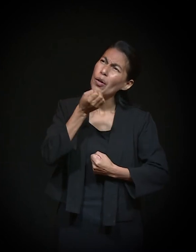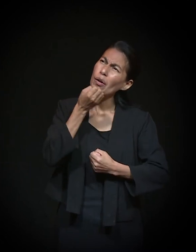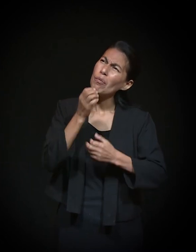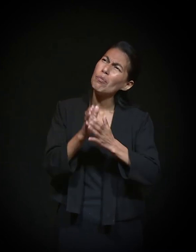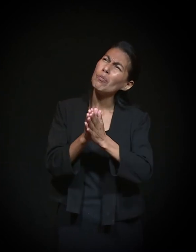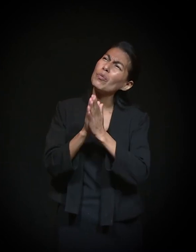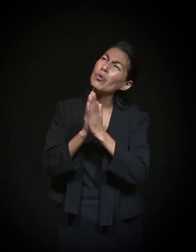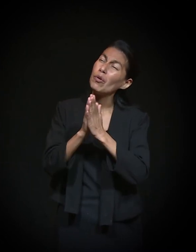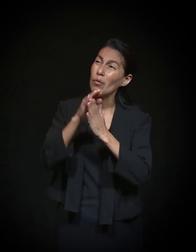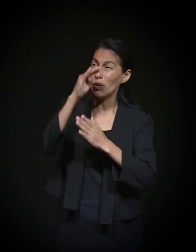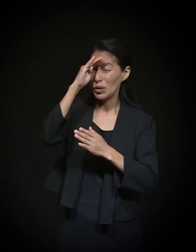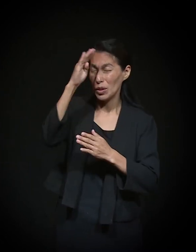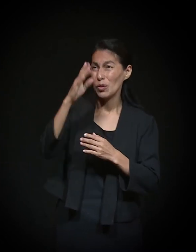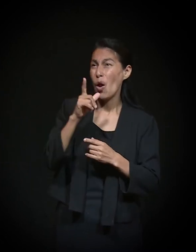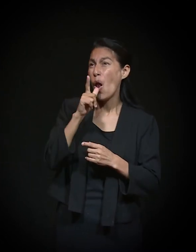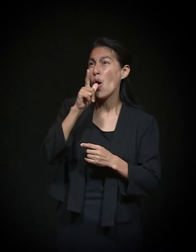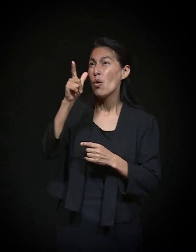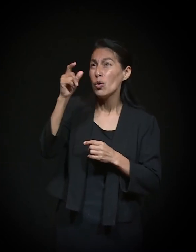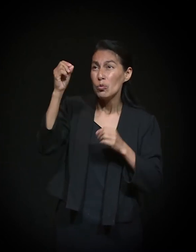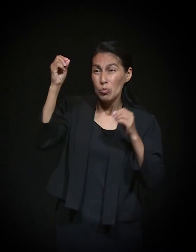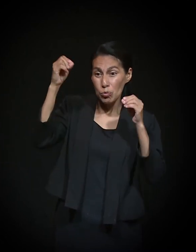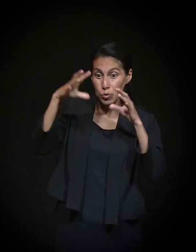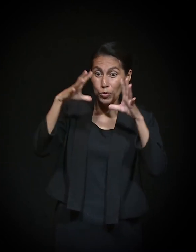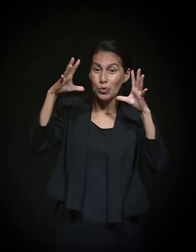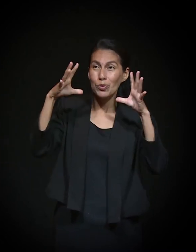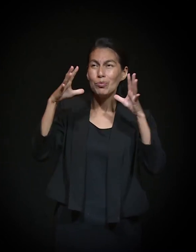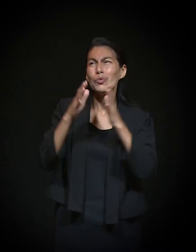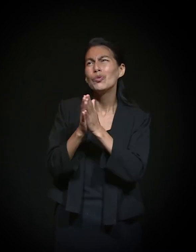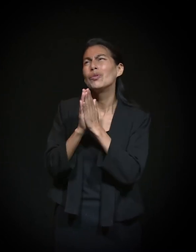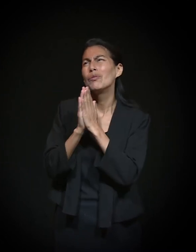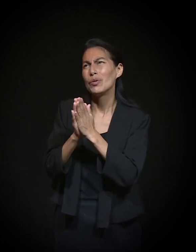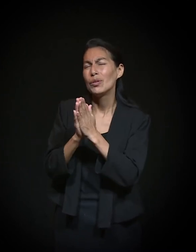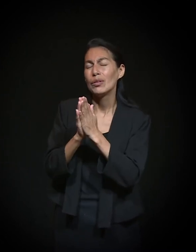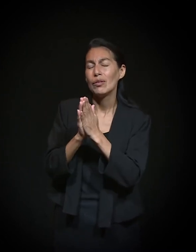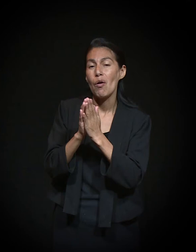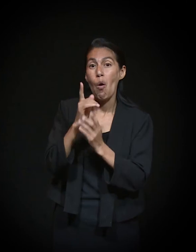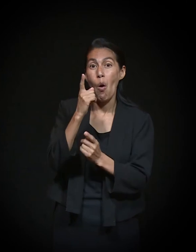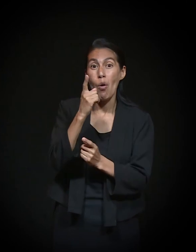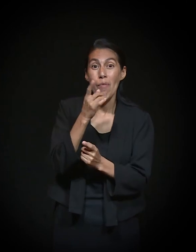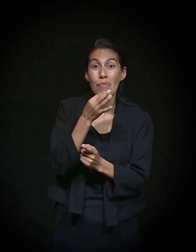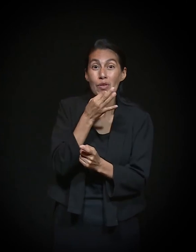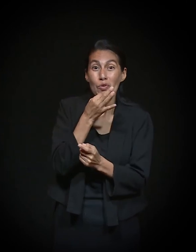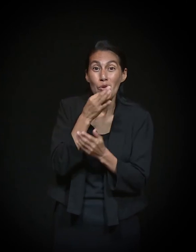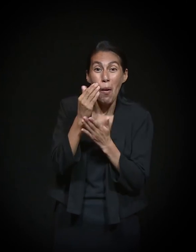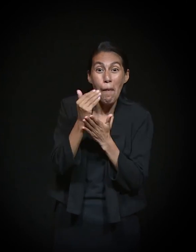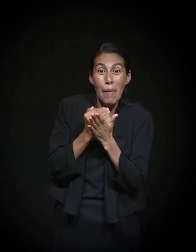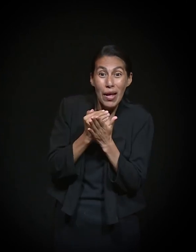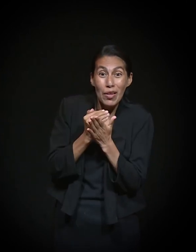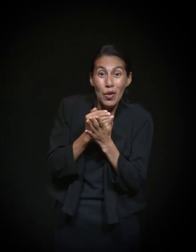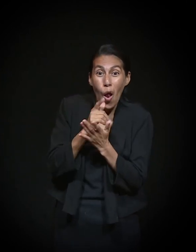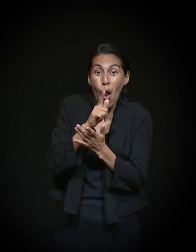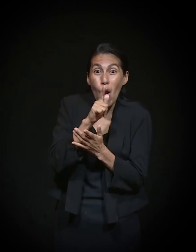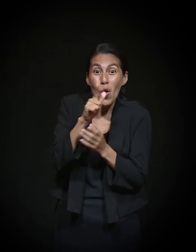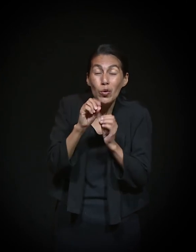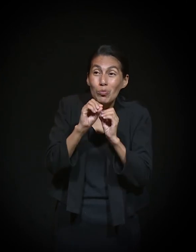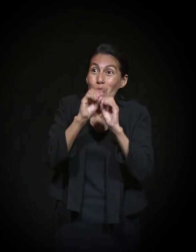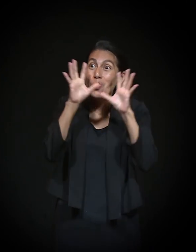Dios que nos dio a la luz, no costó ni un solo minuto, la luz continúa.